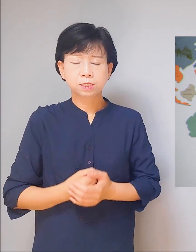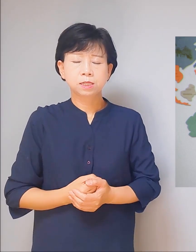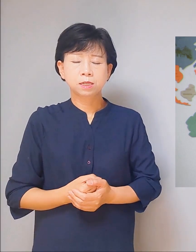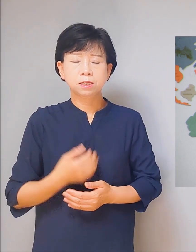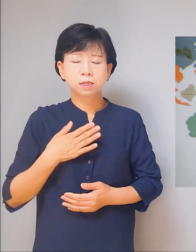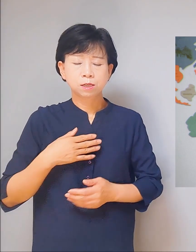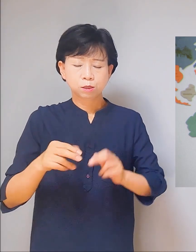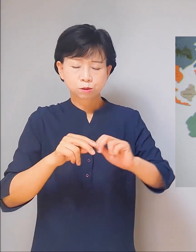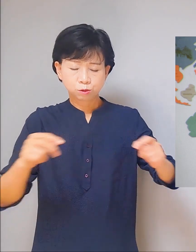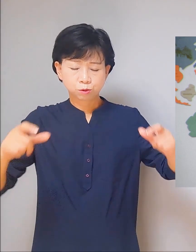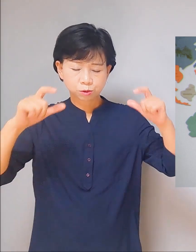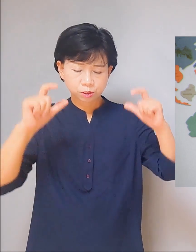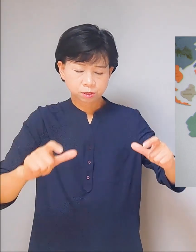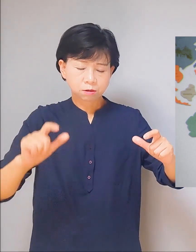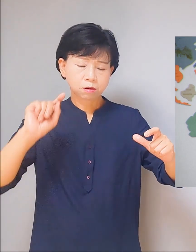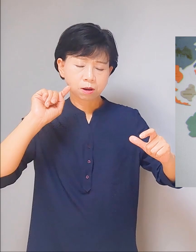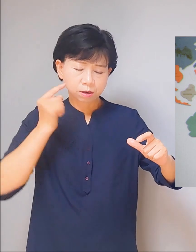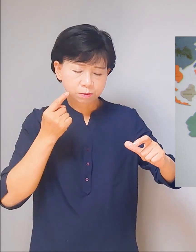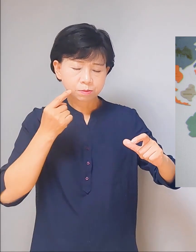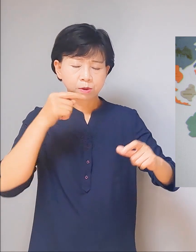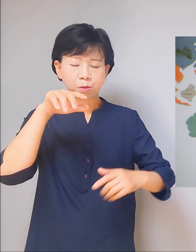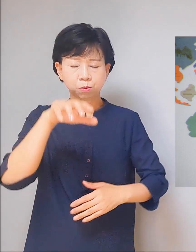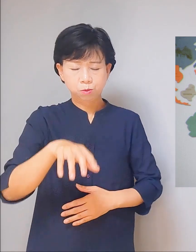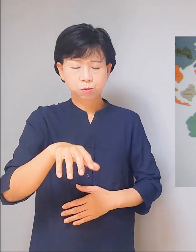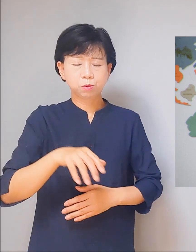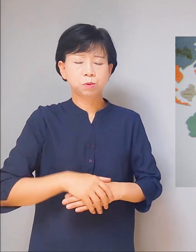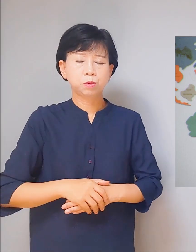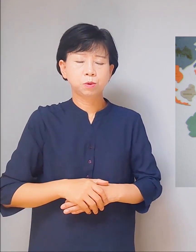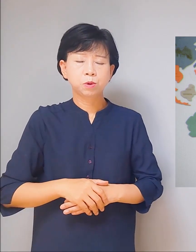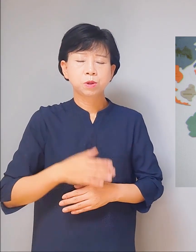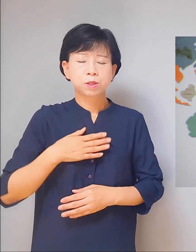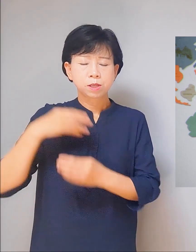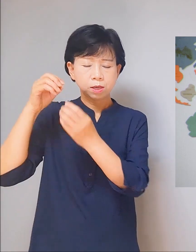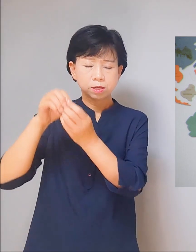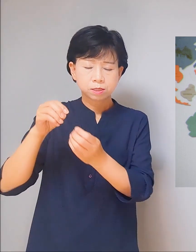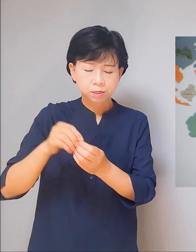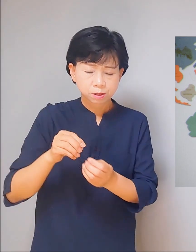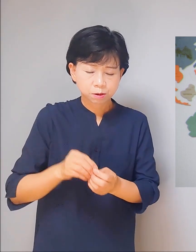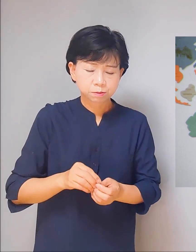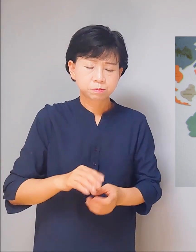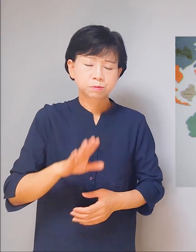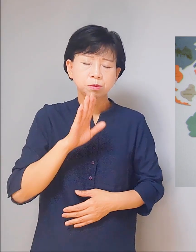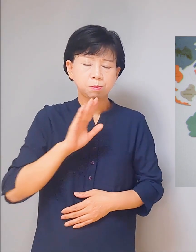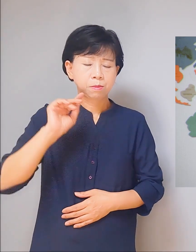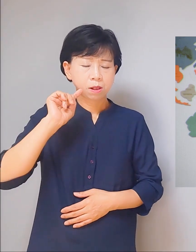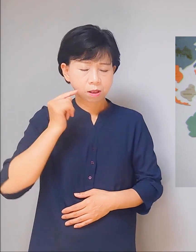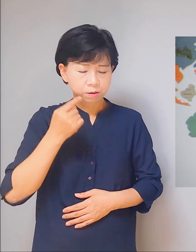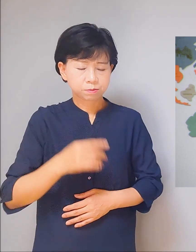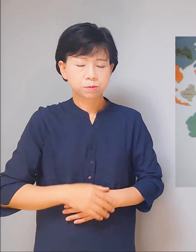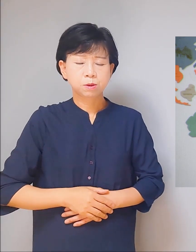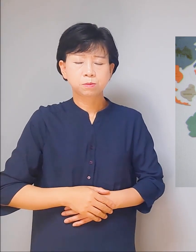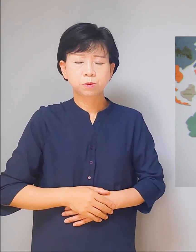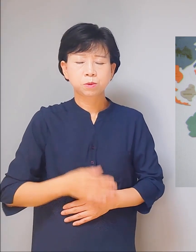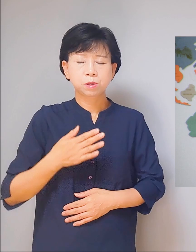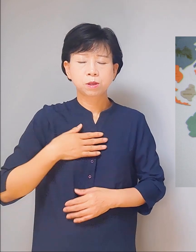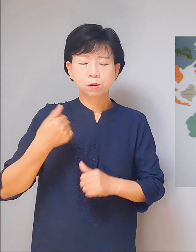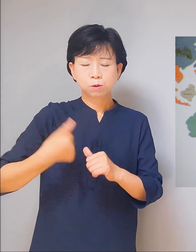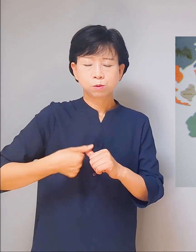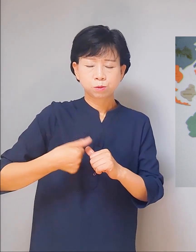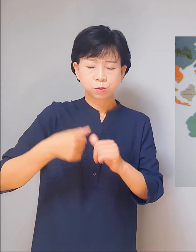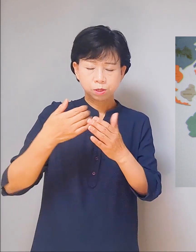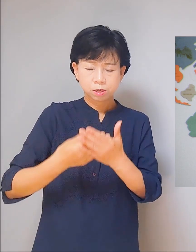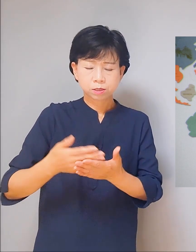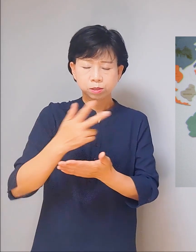줄로 재어준 구역은 아름다운 곳에 있으며 나의 기업이 실로 아름답도다. 나를 훈계하신